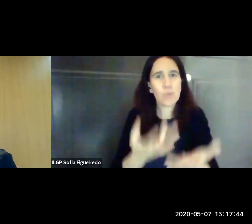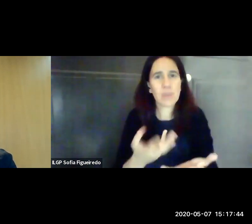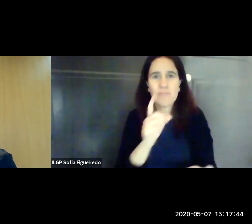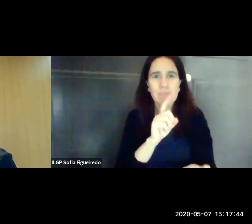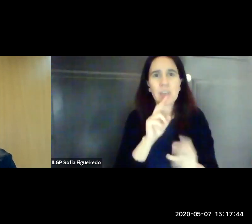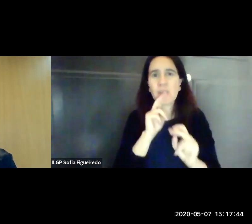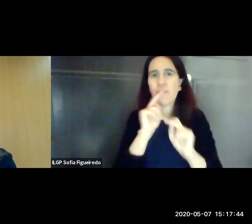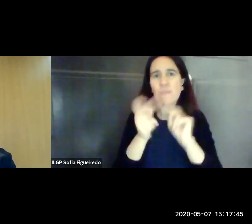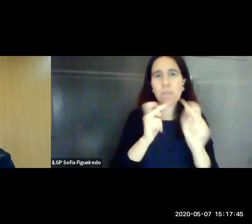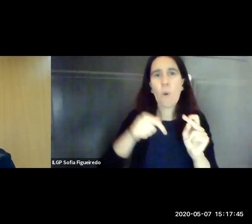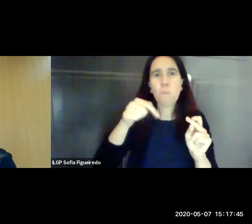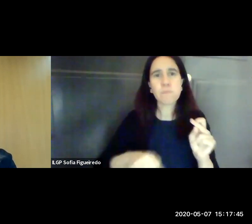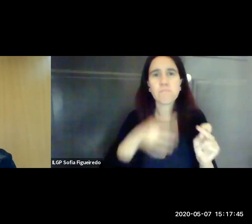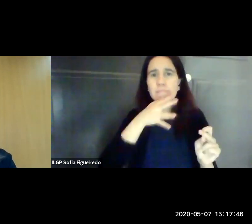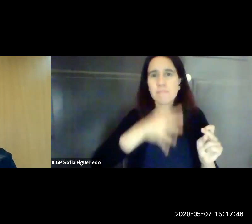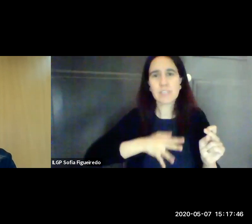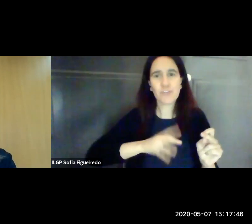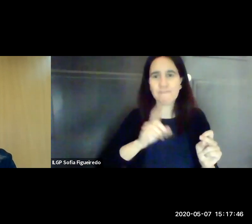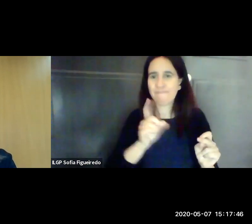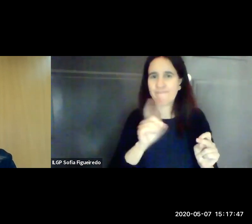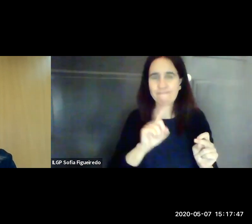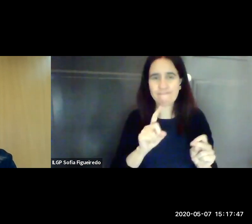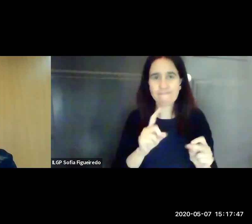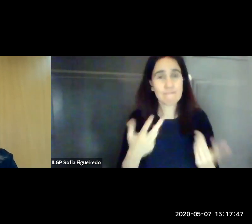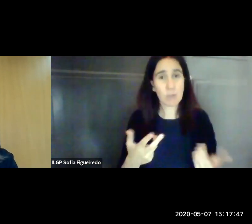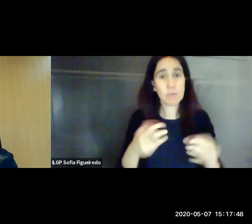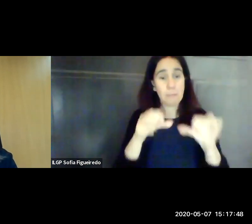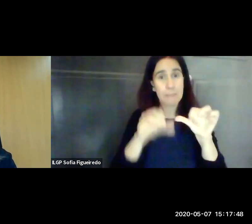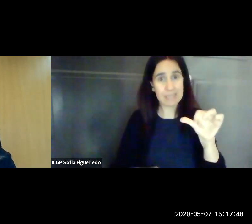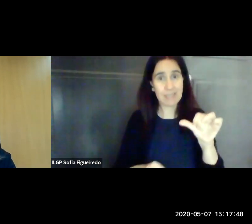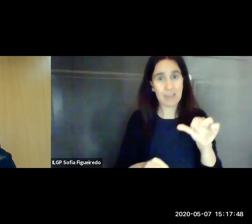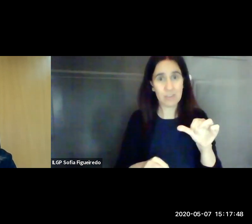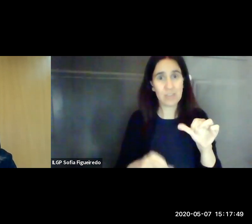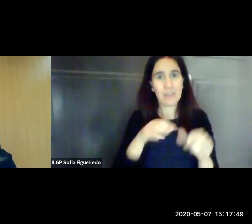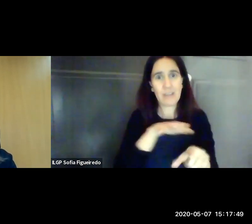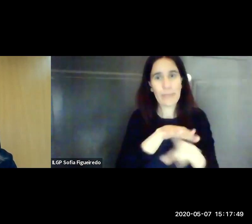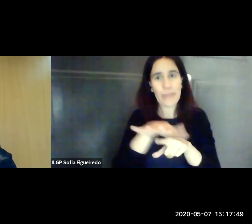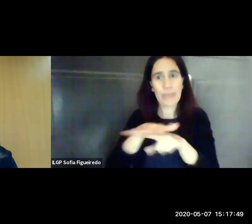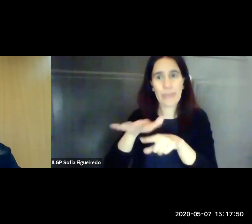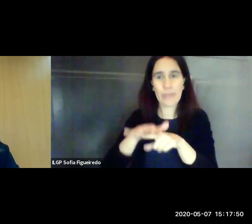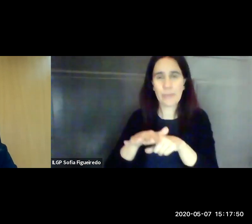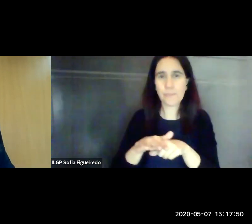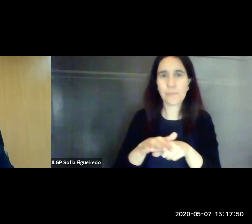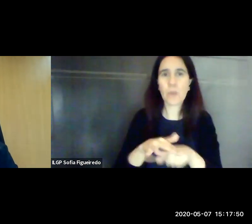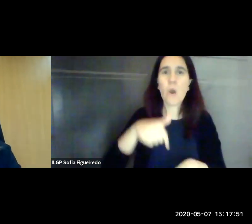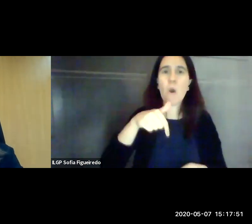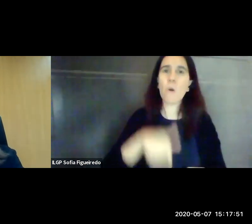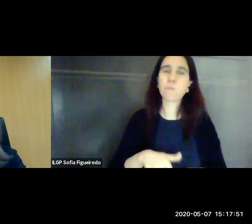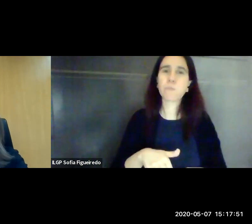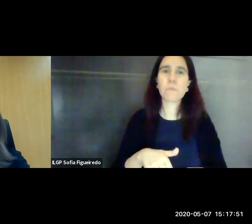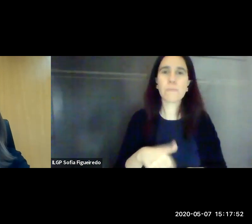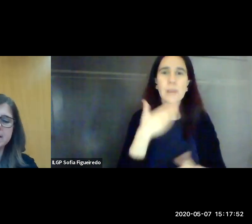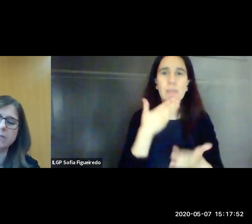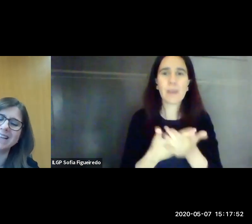é imediato, o impacto da mensagem não é tão medido